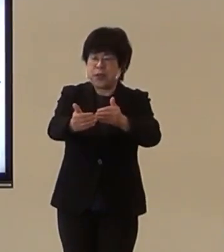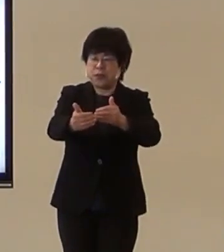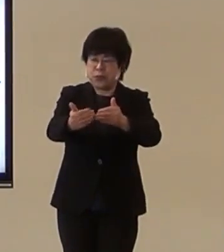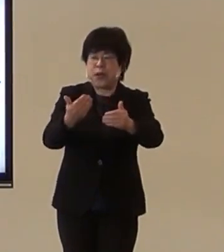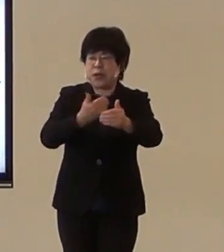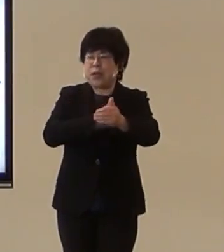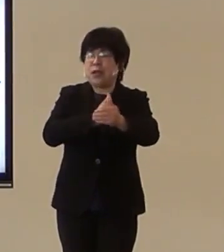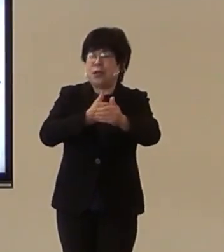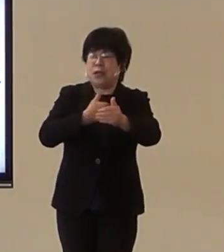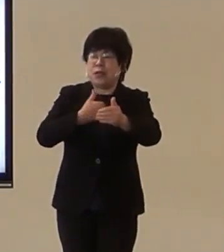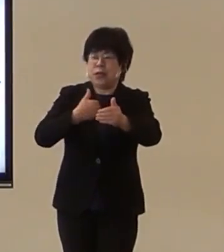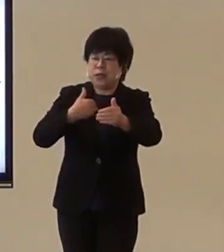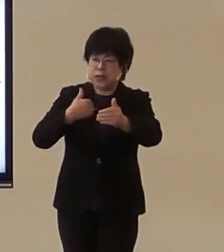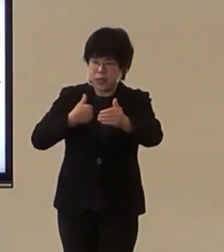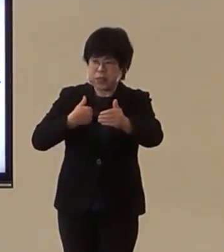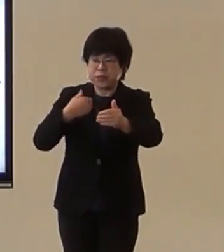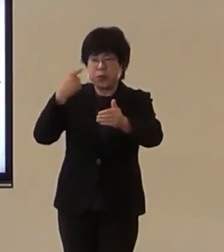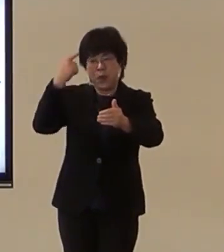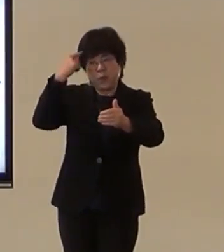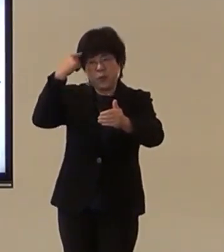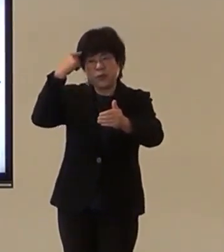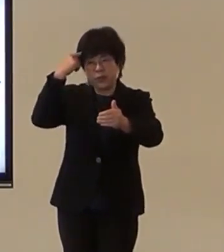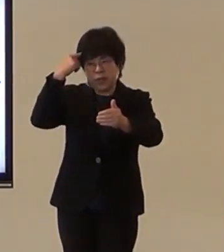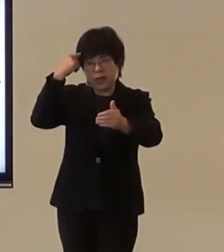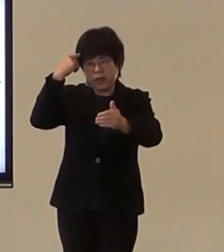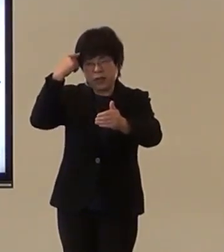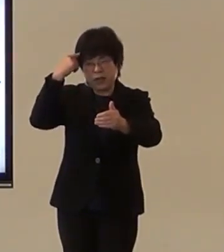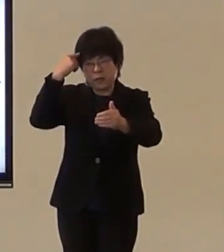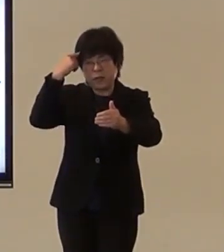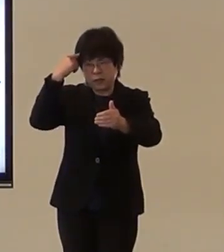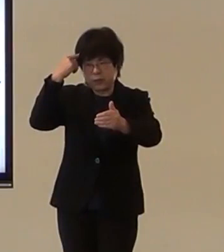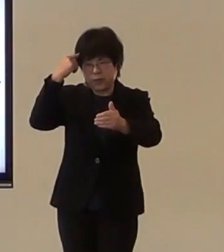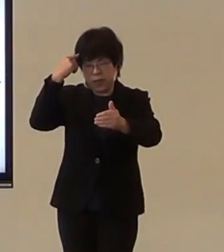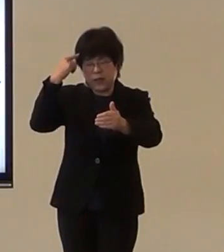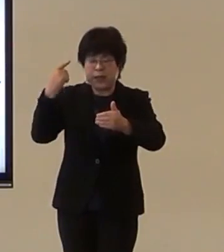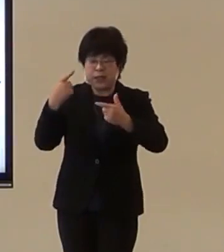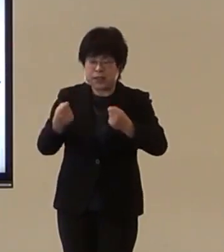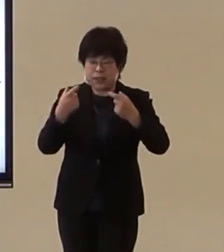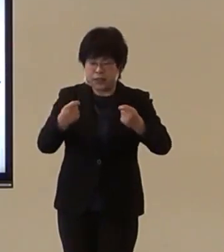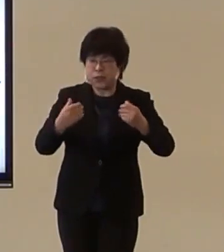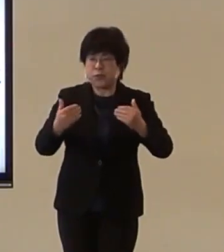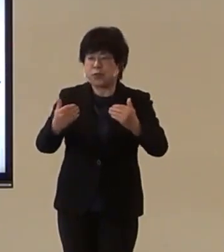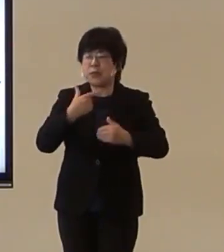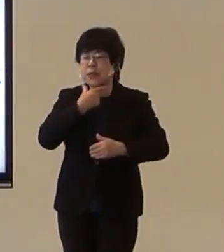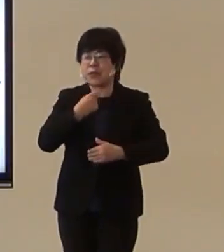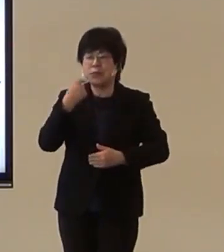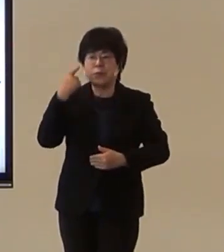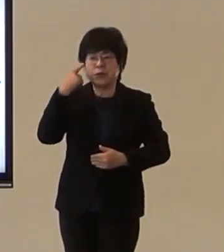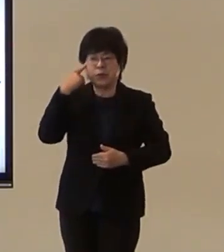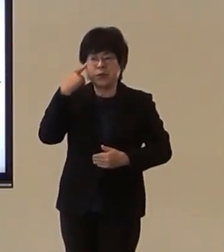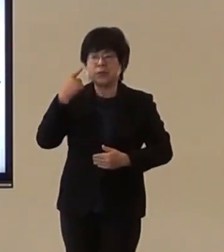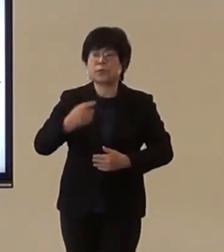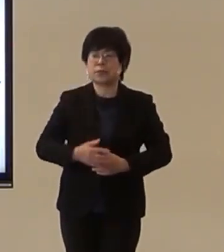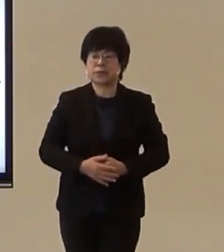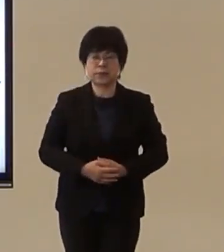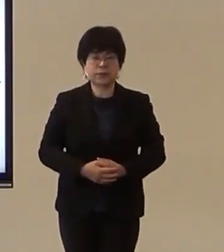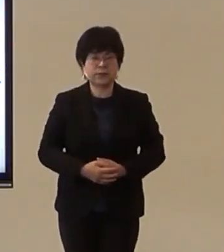に市役所一丸となって今思っておりますので、それをしっかりと進めてまいりたいというふうに思っております。はい、